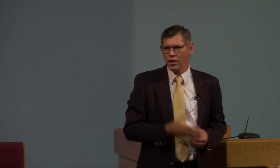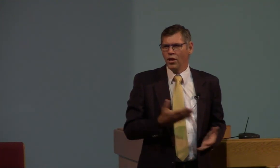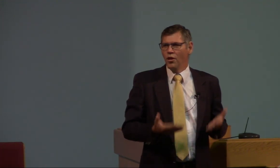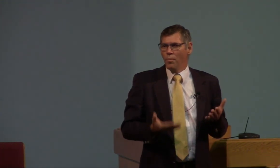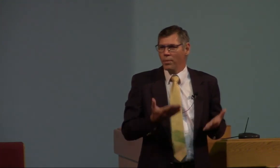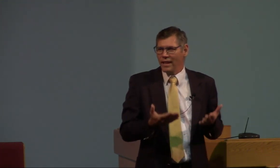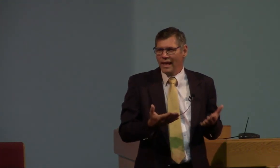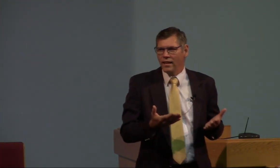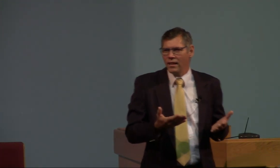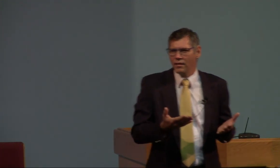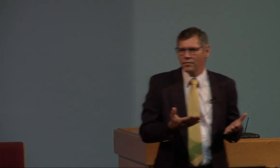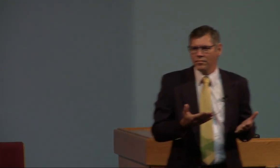Partykeer